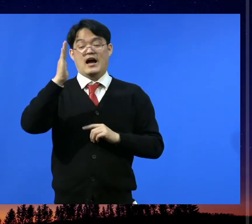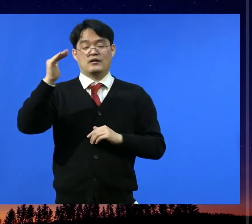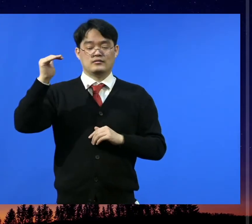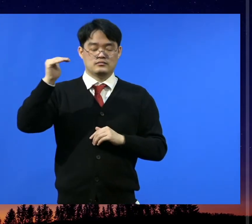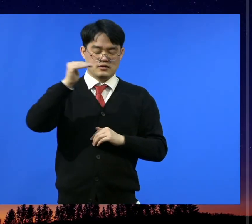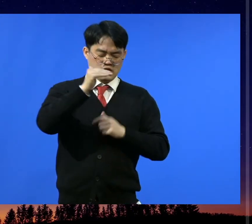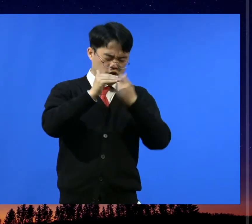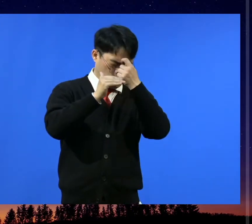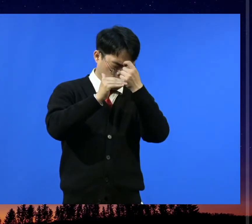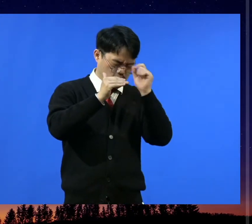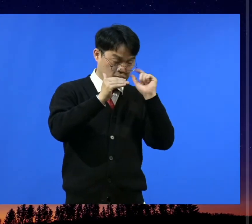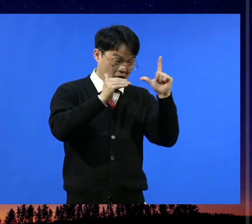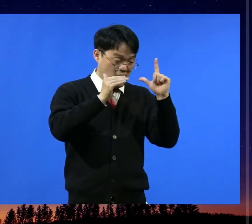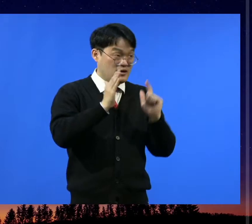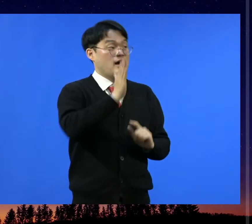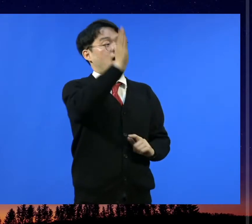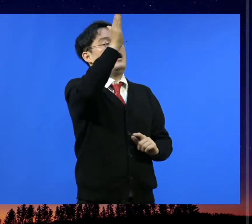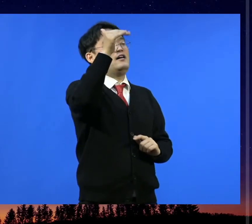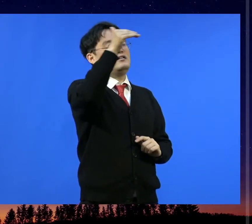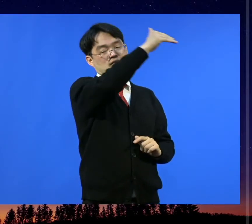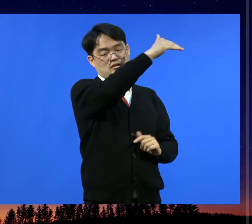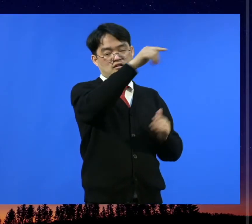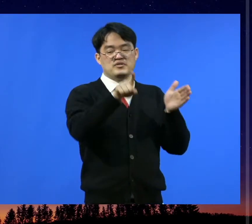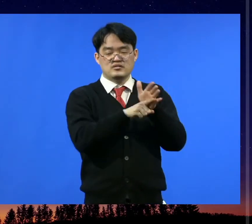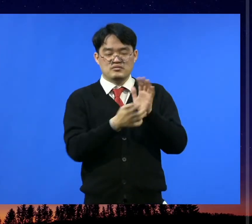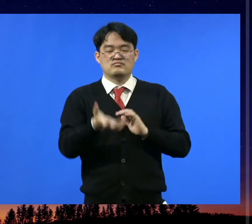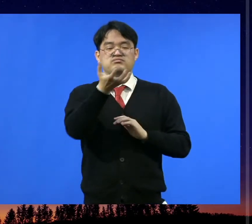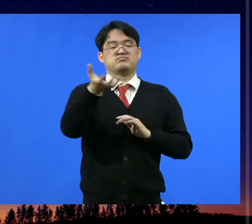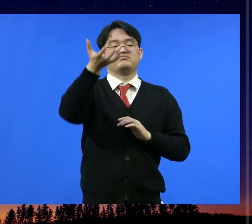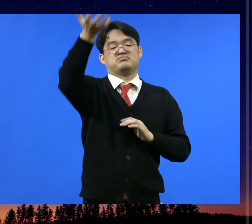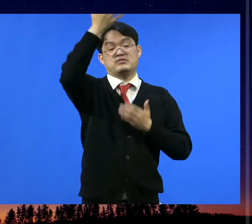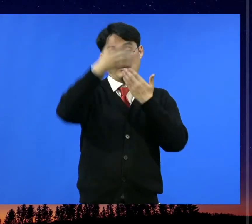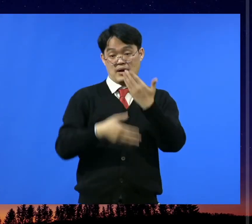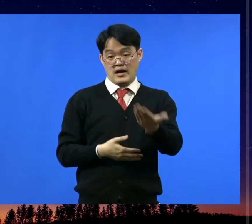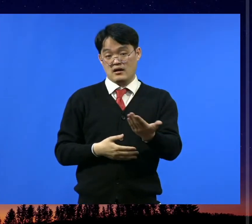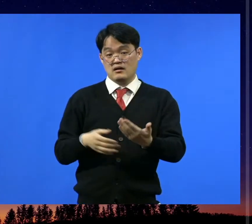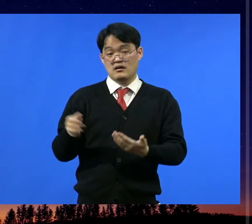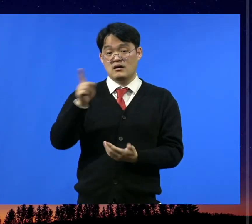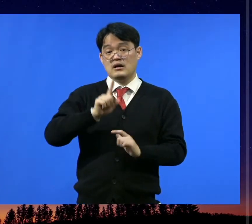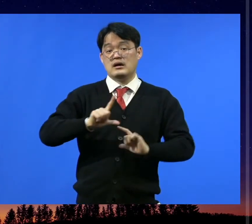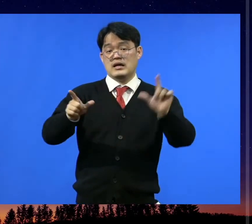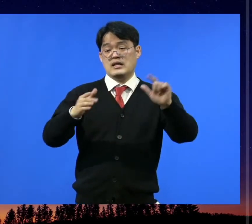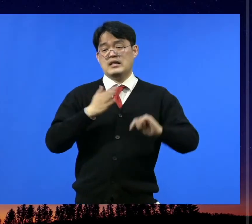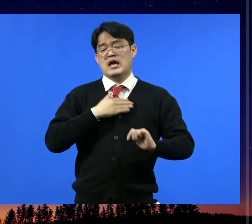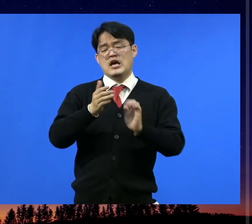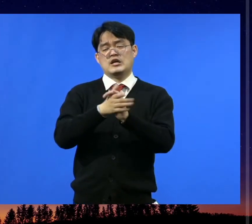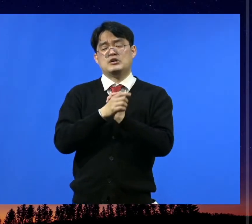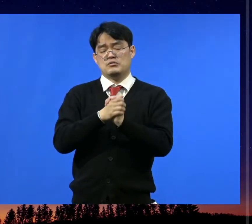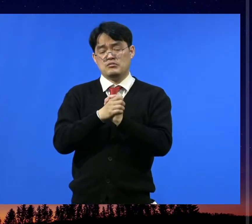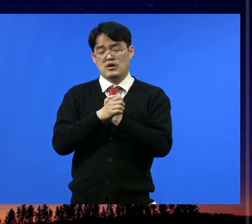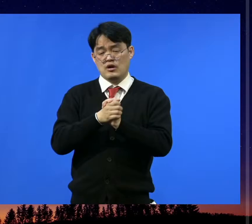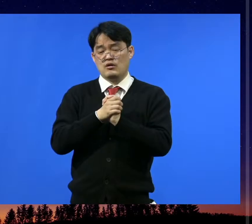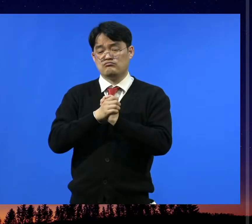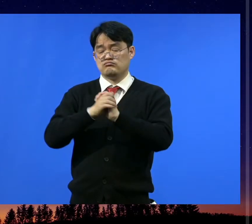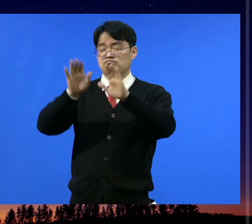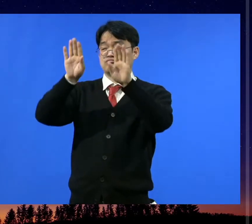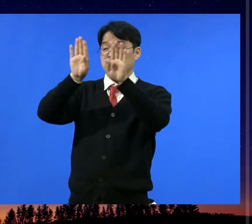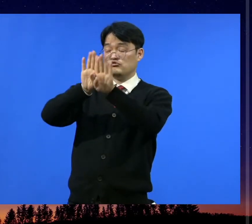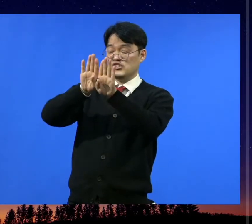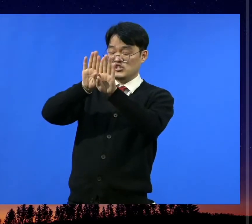날 말씀의 눈이 열리는 것처럼 어느 날 내 기도의 문이 열리는 거예요. 기도의 혀가 풀려지는